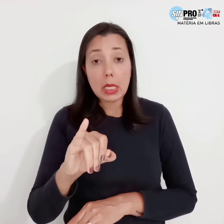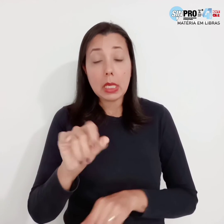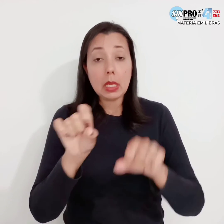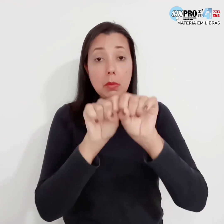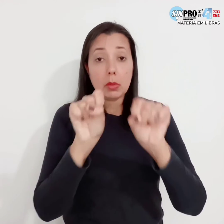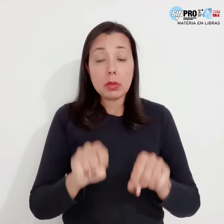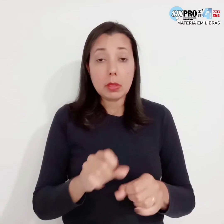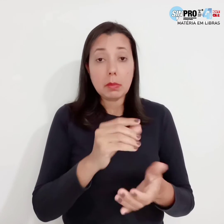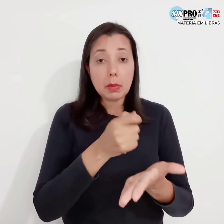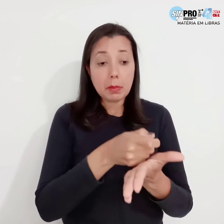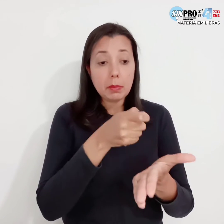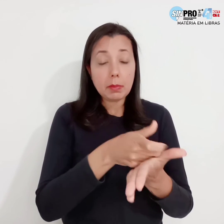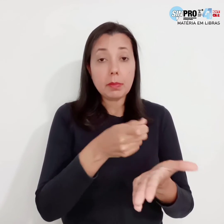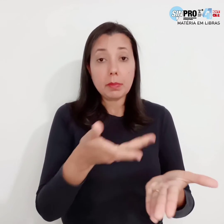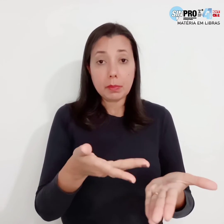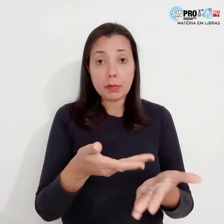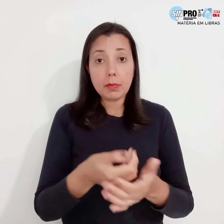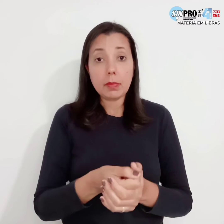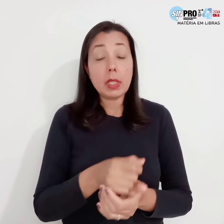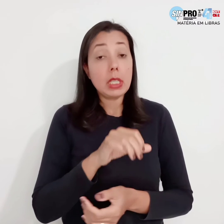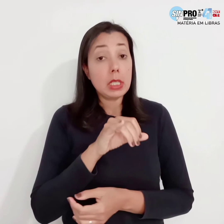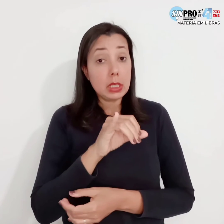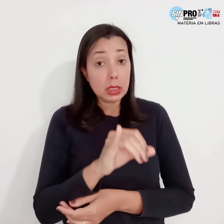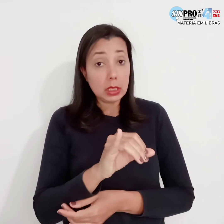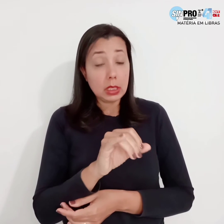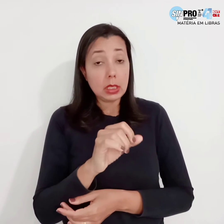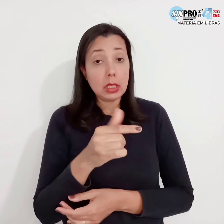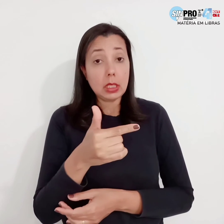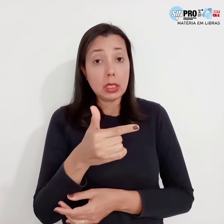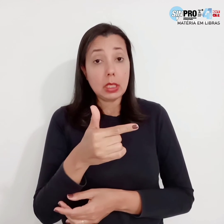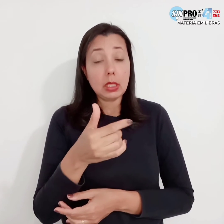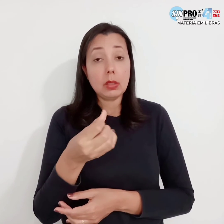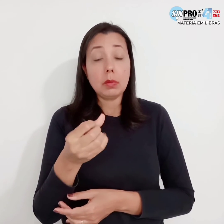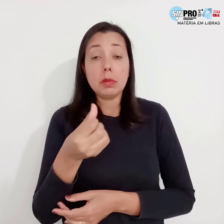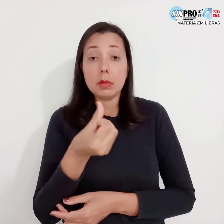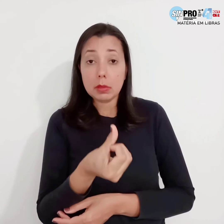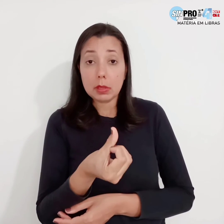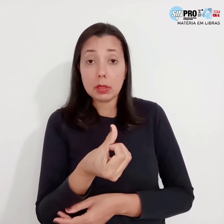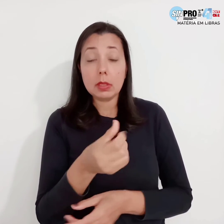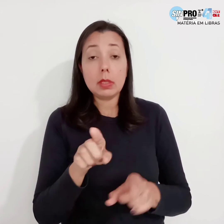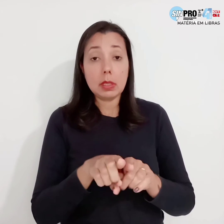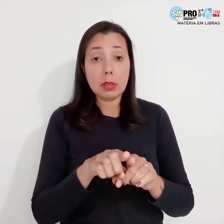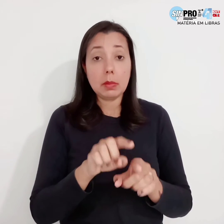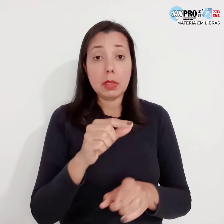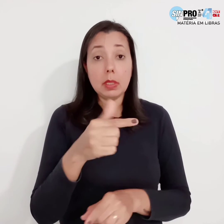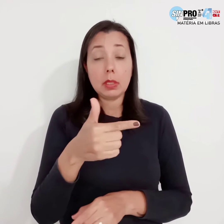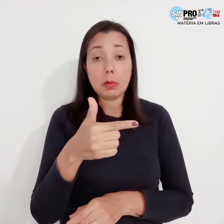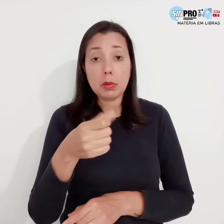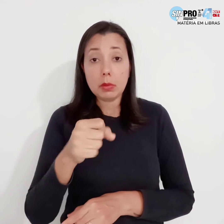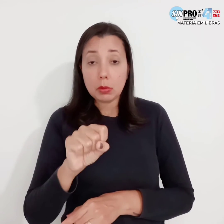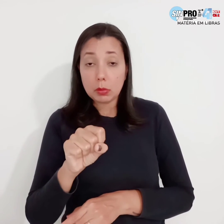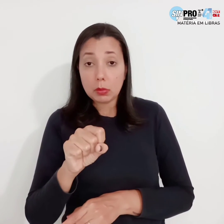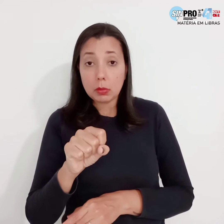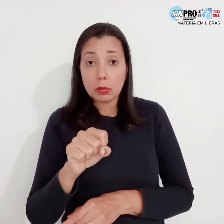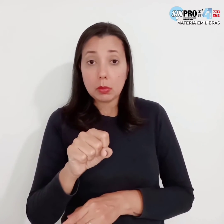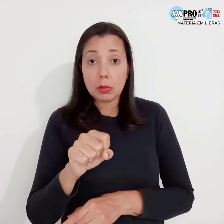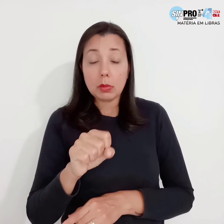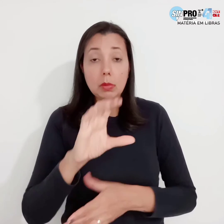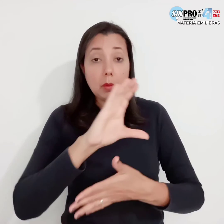sistema financeiro. Se em 2016 e em 2018 a classe